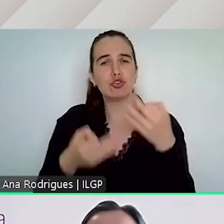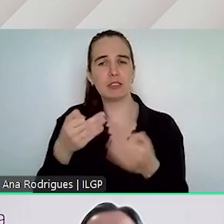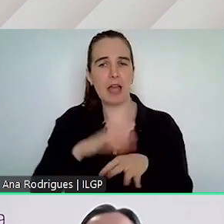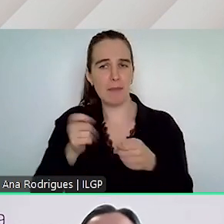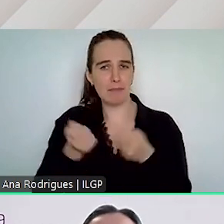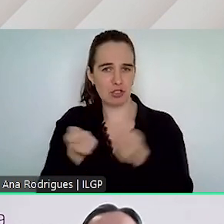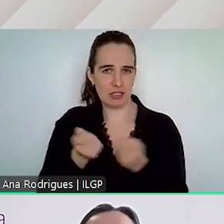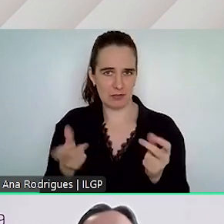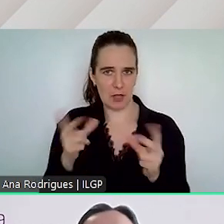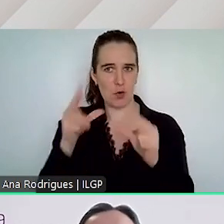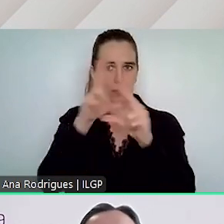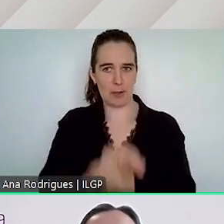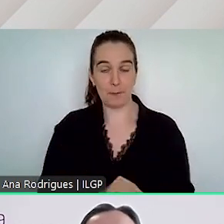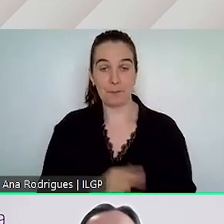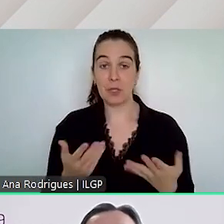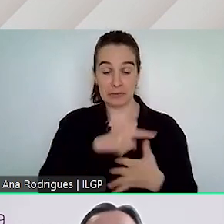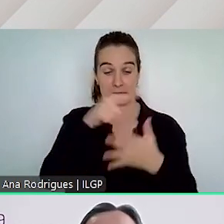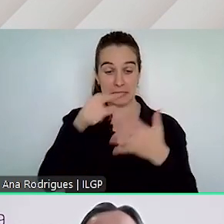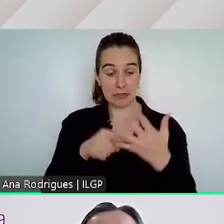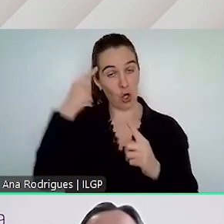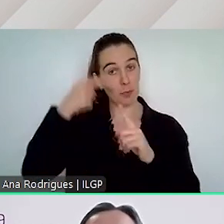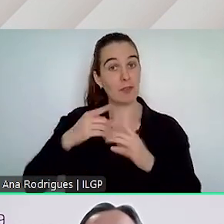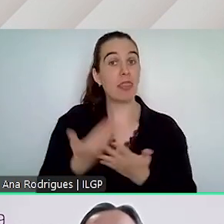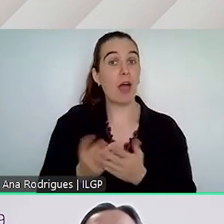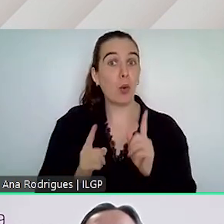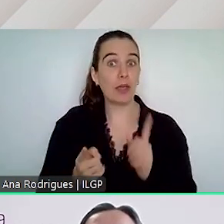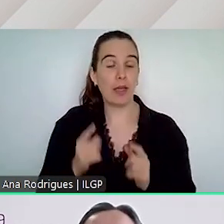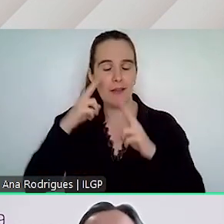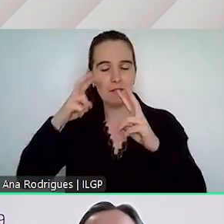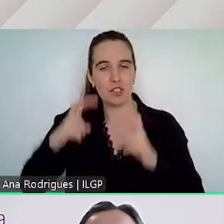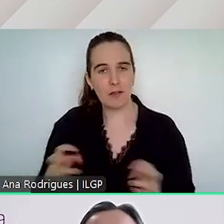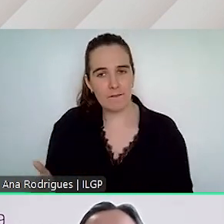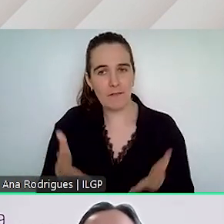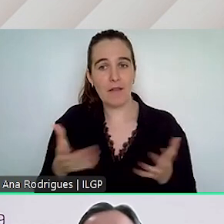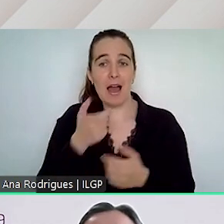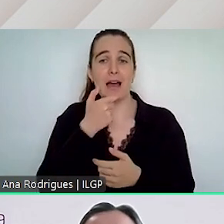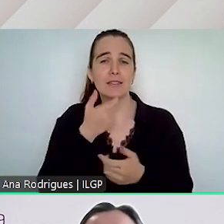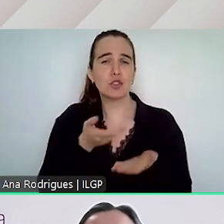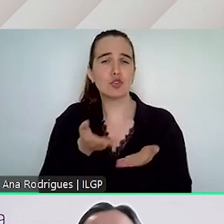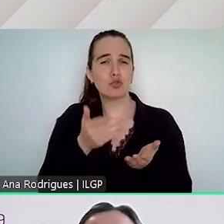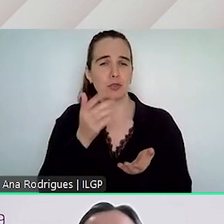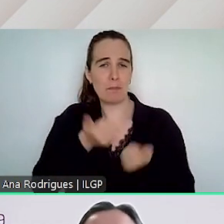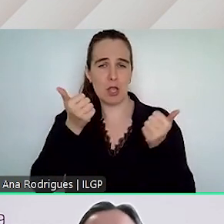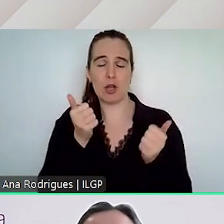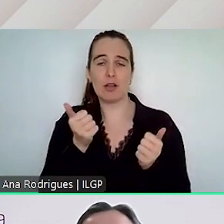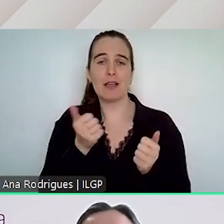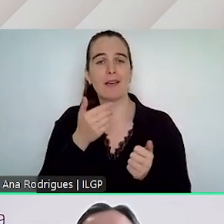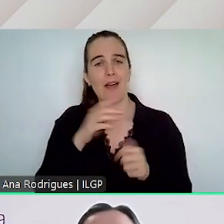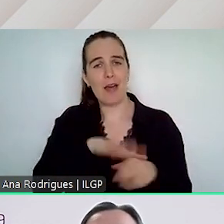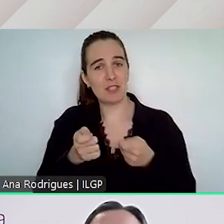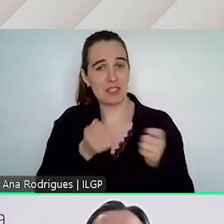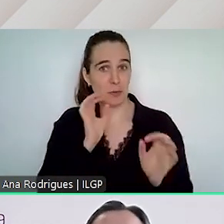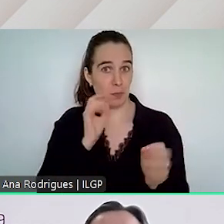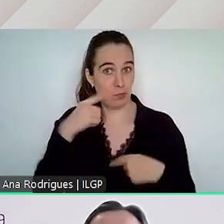administrativa. Pretende-se assim premiar a investigação que ajuda a administração pública a preparar-se para os desafios do digital